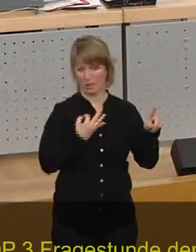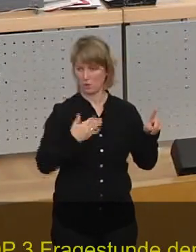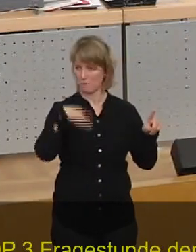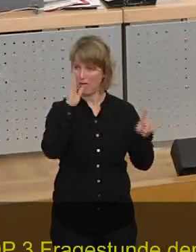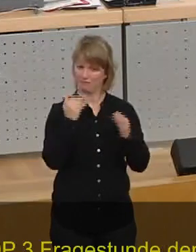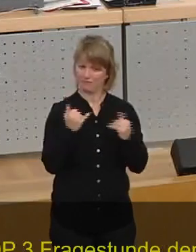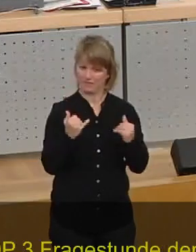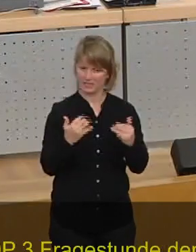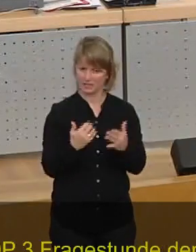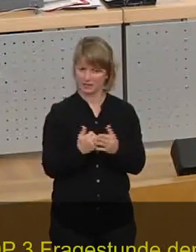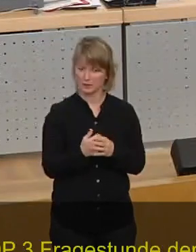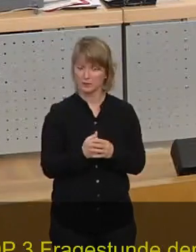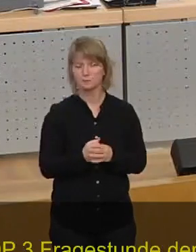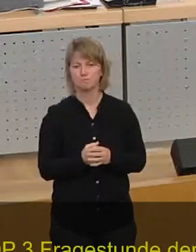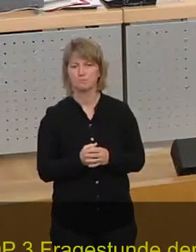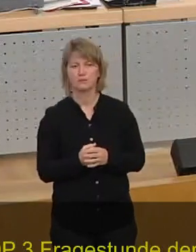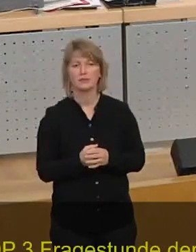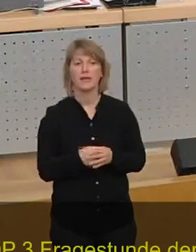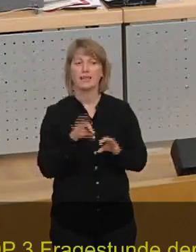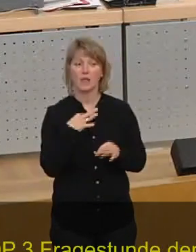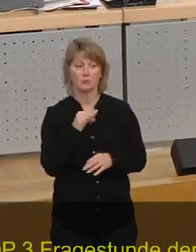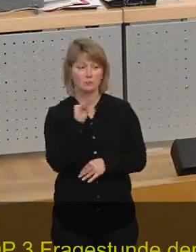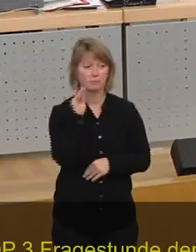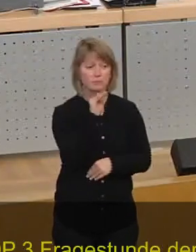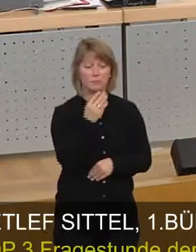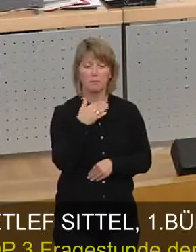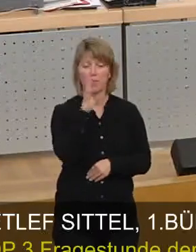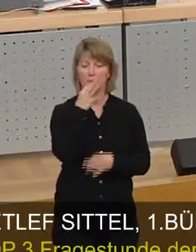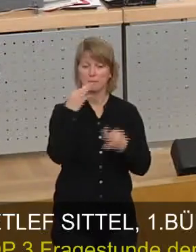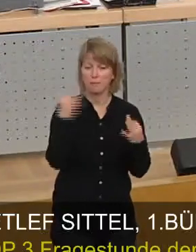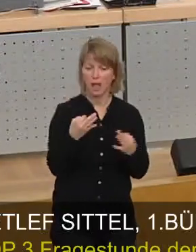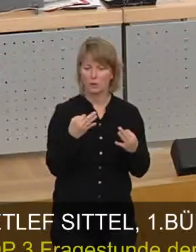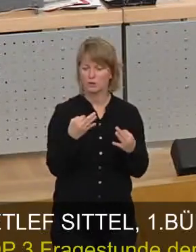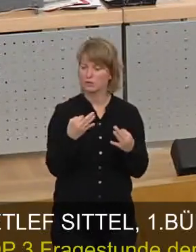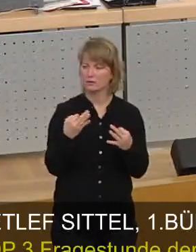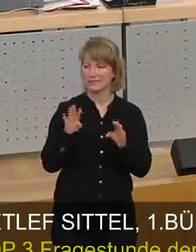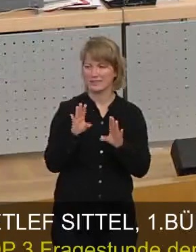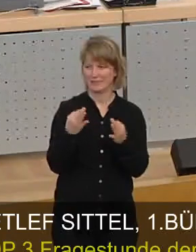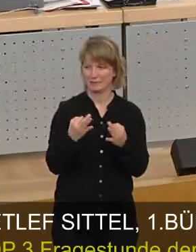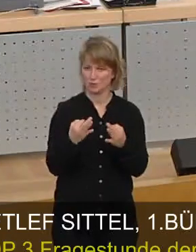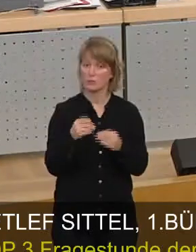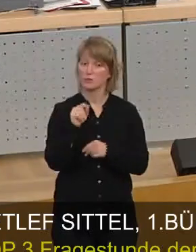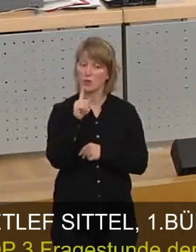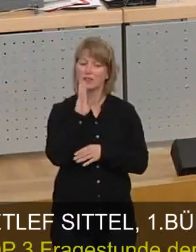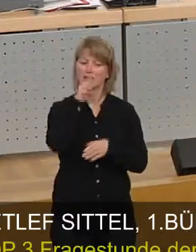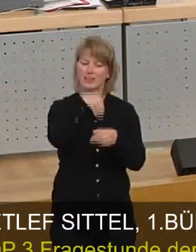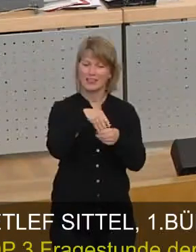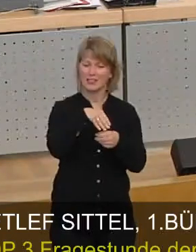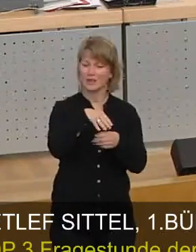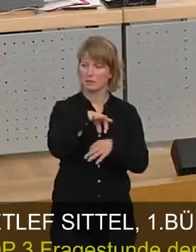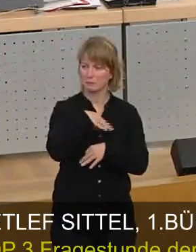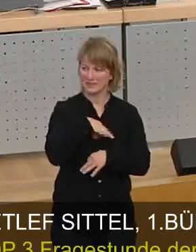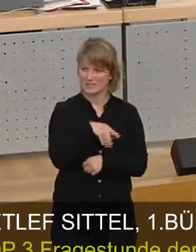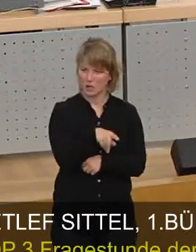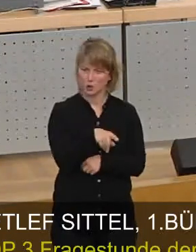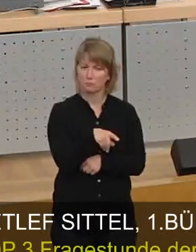Es geht nicht konkret um die Benennung des Mehrbedarfs, sondern es geht vor allen Dingen darum, dass wir auch gegenüber dem Innenministerium